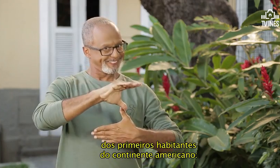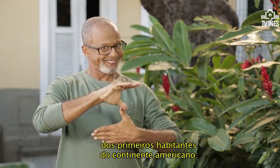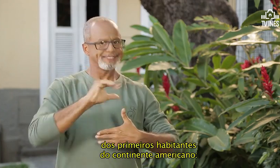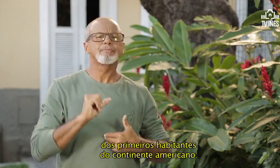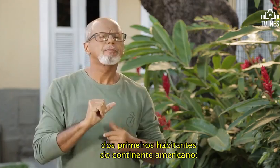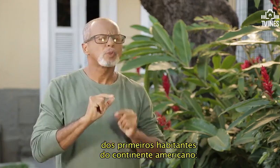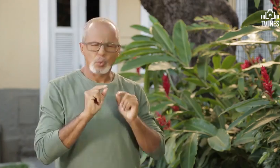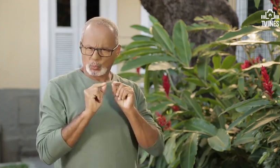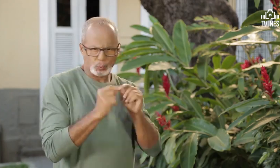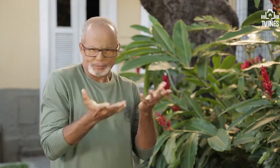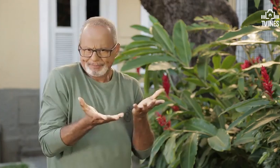americano.